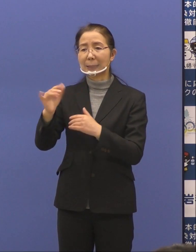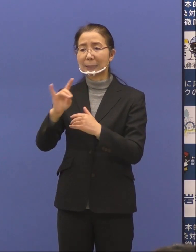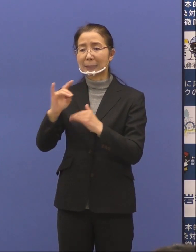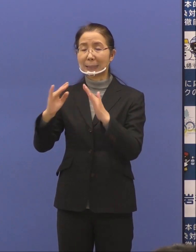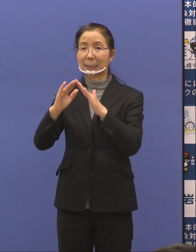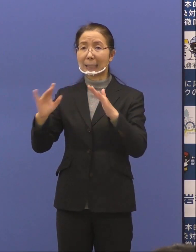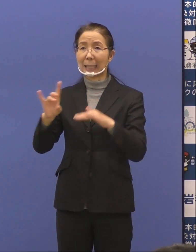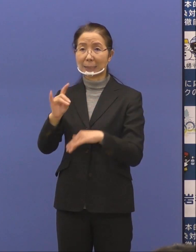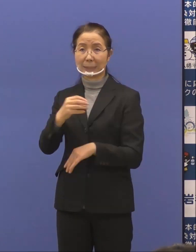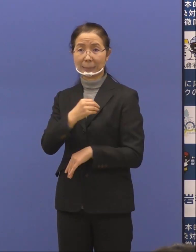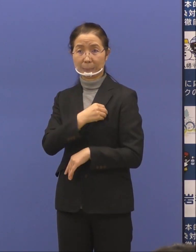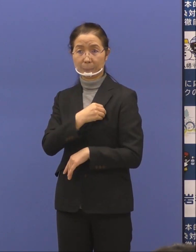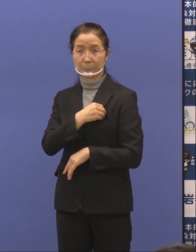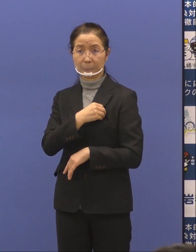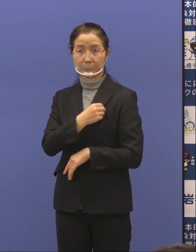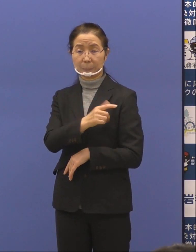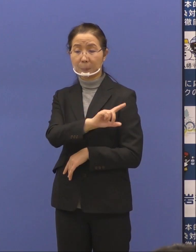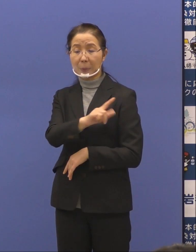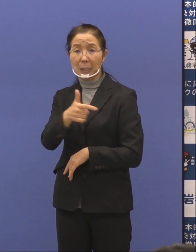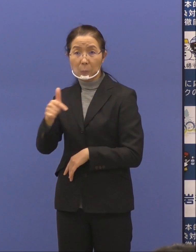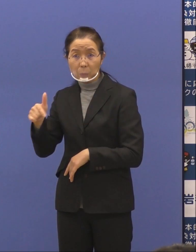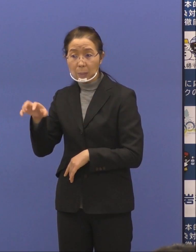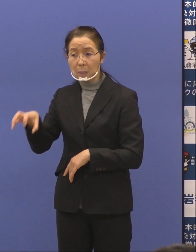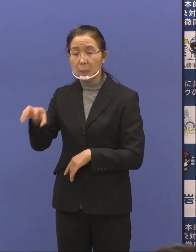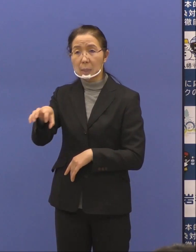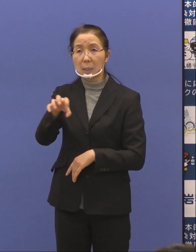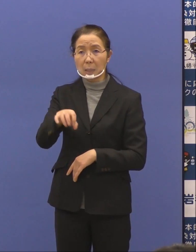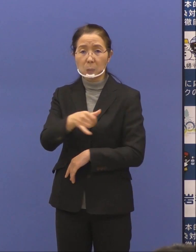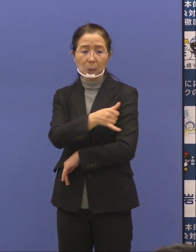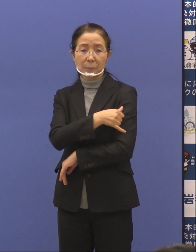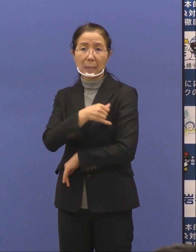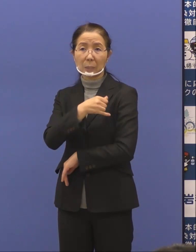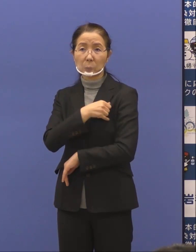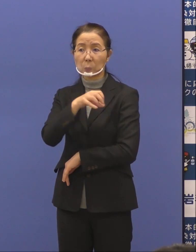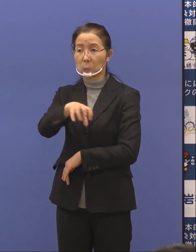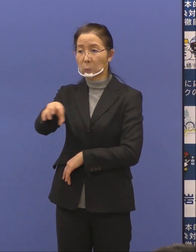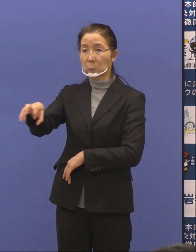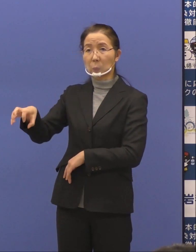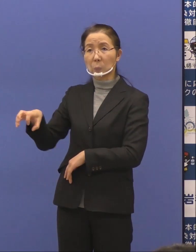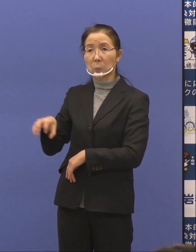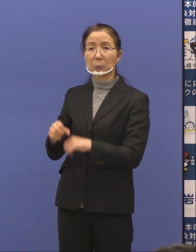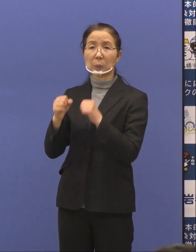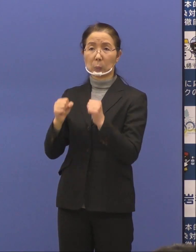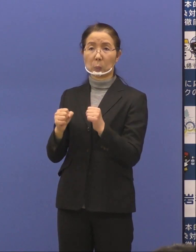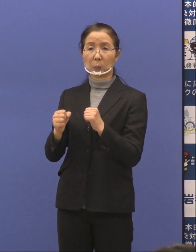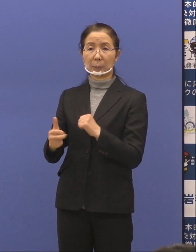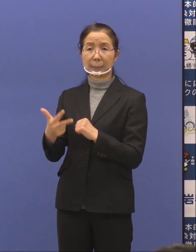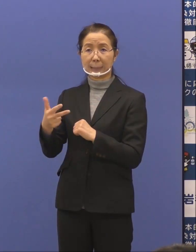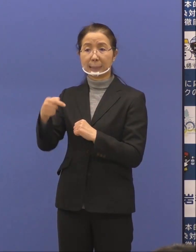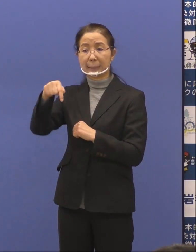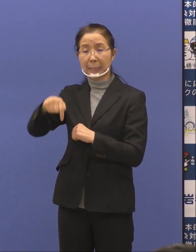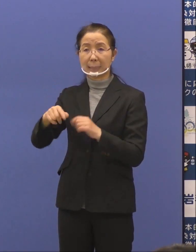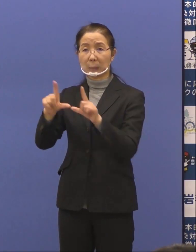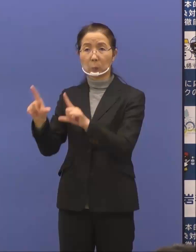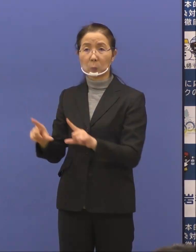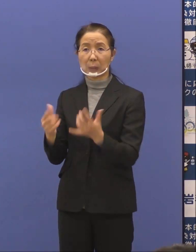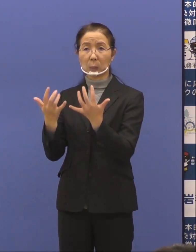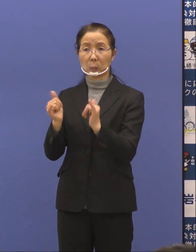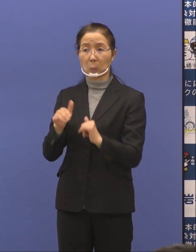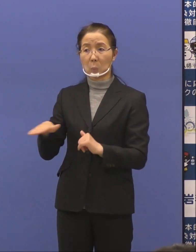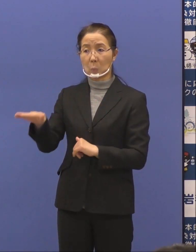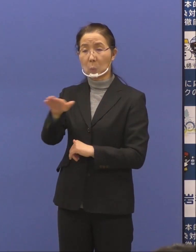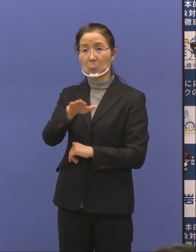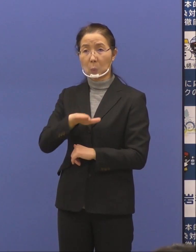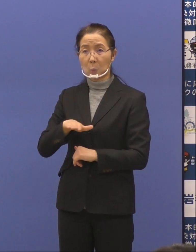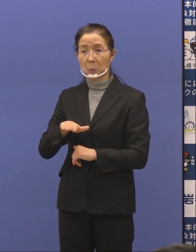とか市内のいろんな役についている人、市内に住んでいる人という意味ですけど、そうじゃない